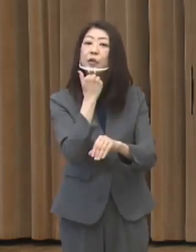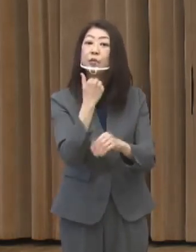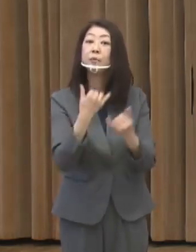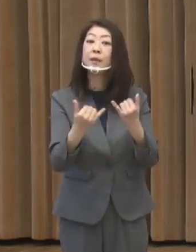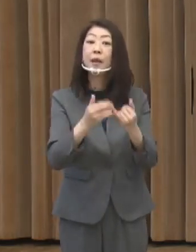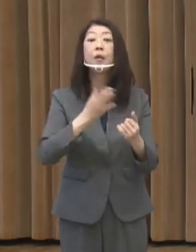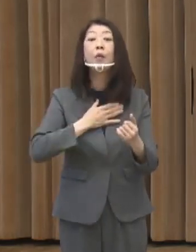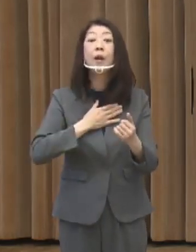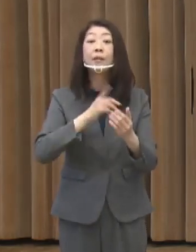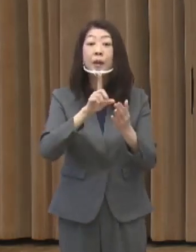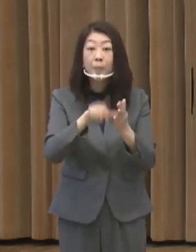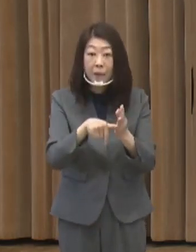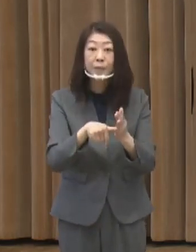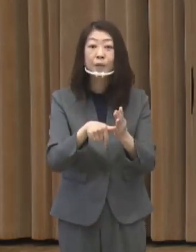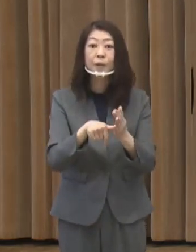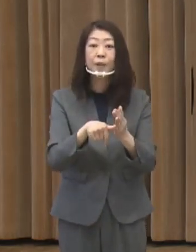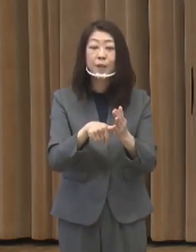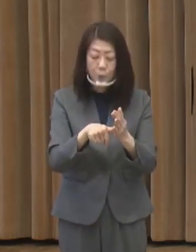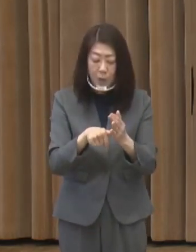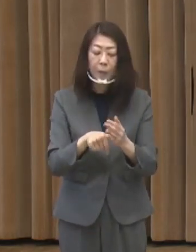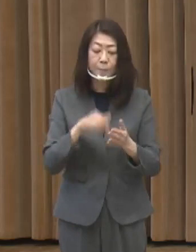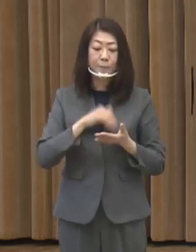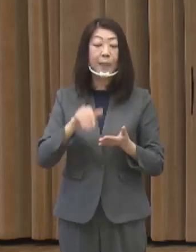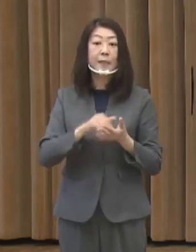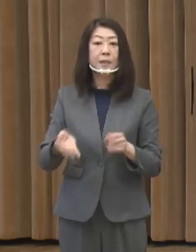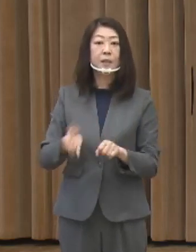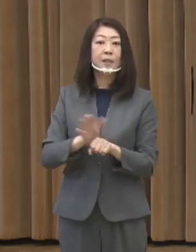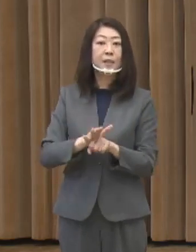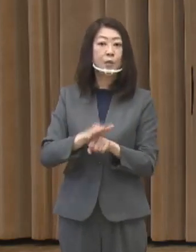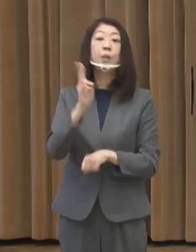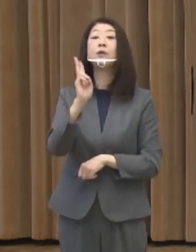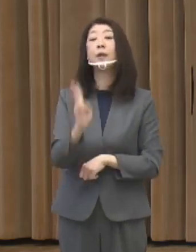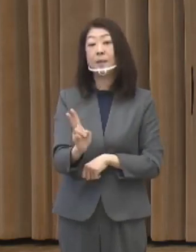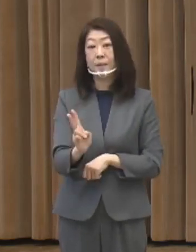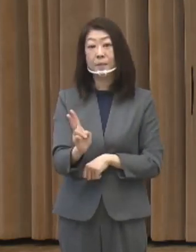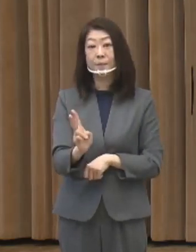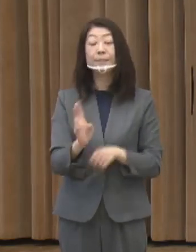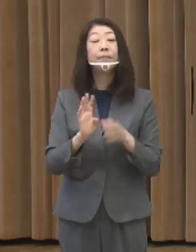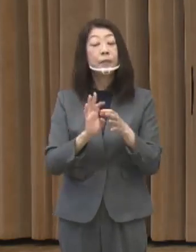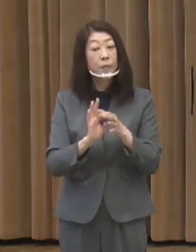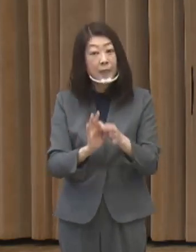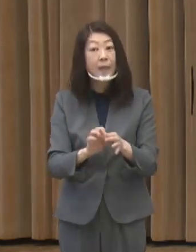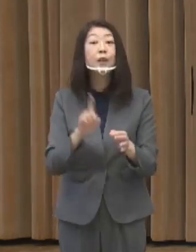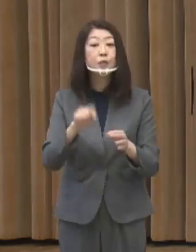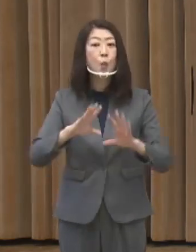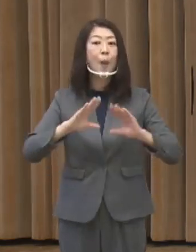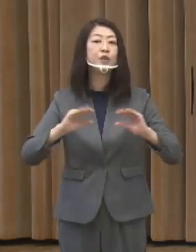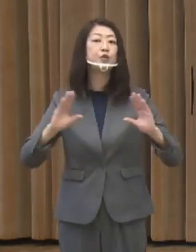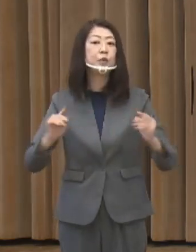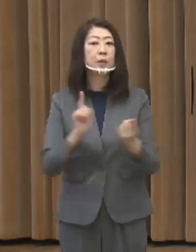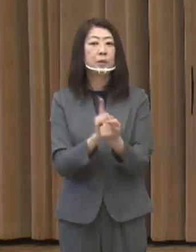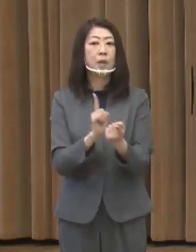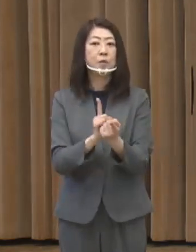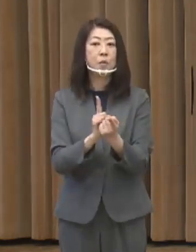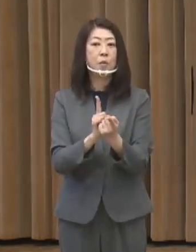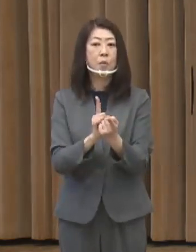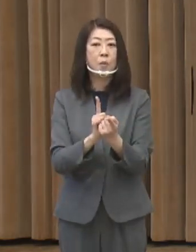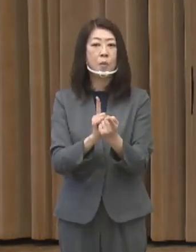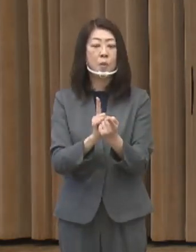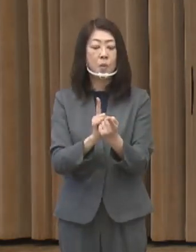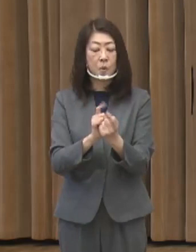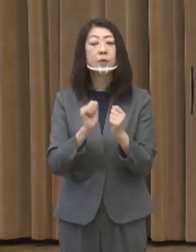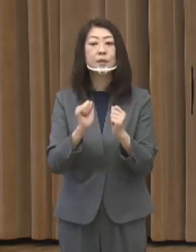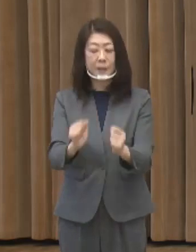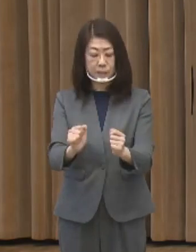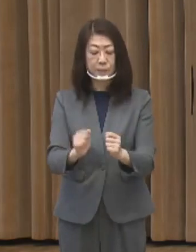としてお支払い等に臨むという場合もありえますので、そこは柔軟に対応をさ